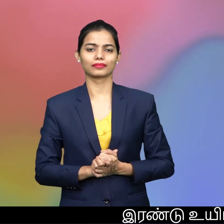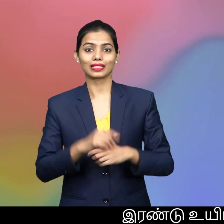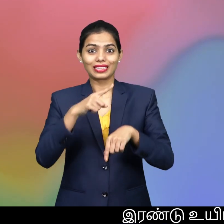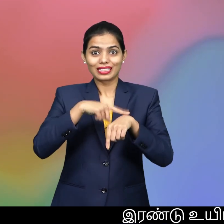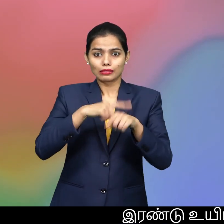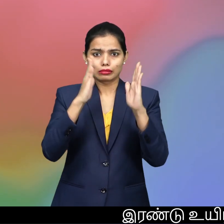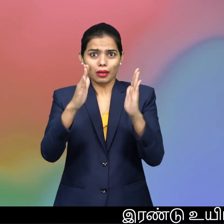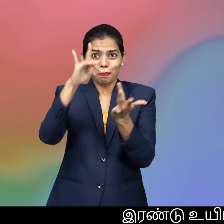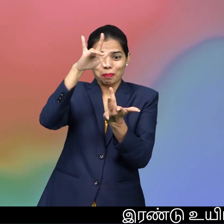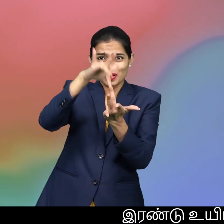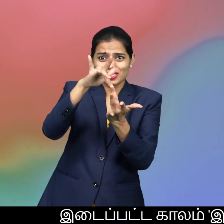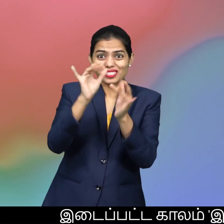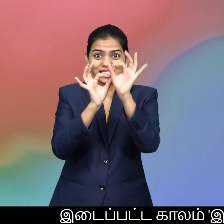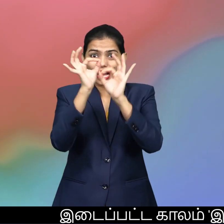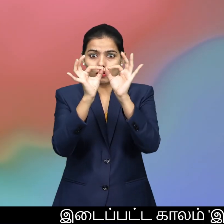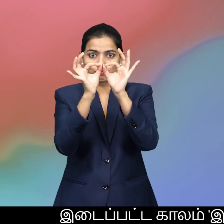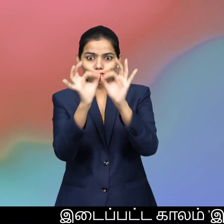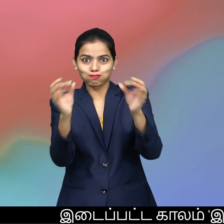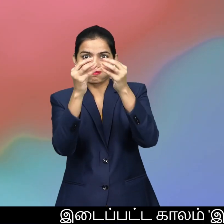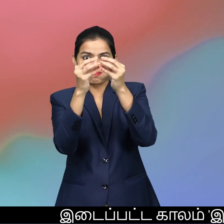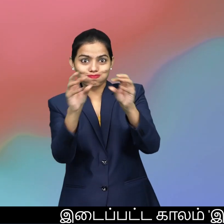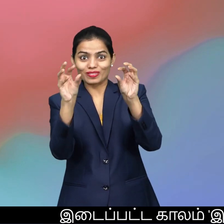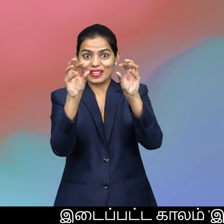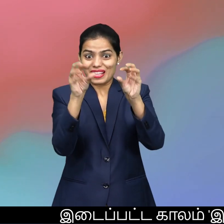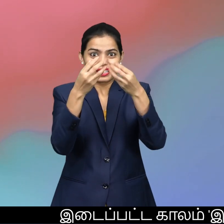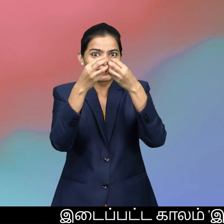இரண்டு உயிரணு பிரிவுகளுக்கு இடைப்பட்ட காலம் இடைநிலைமை எனப்படும்.